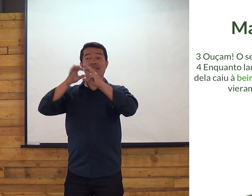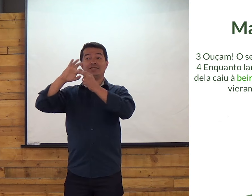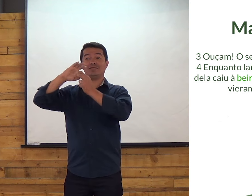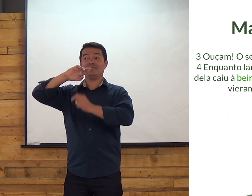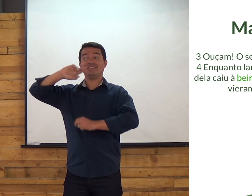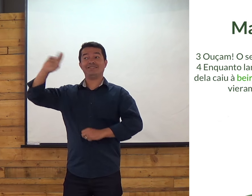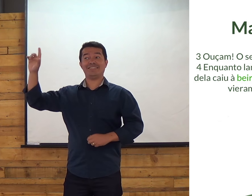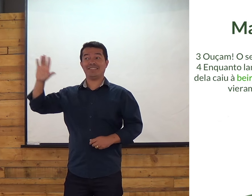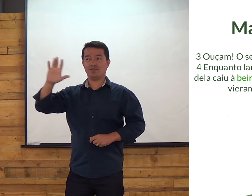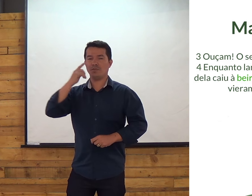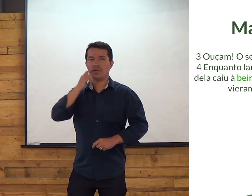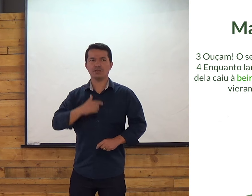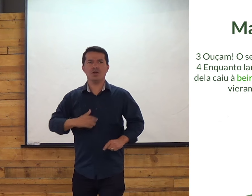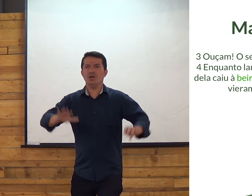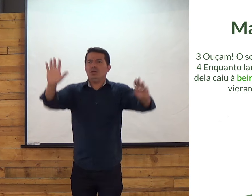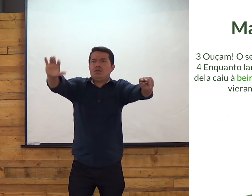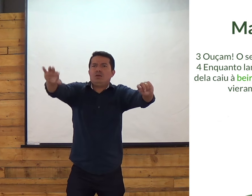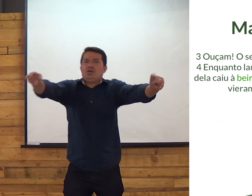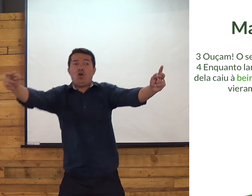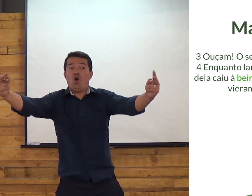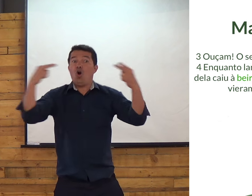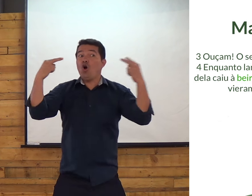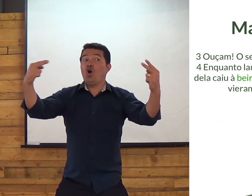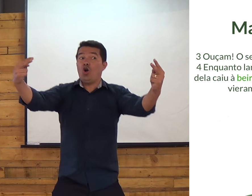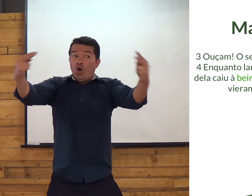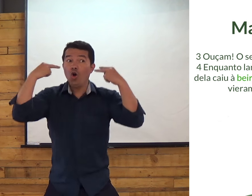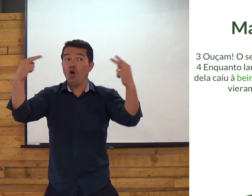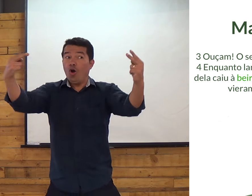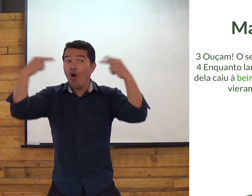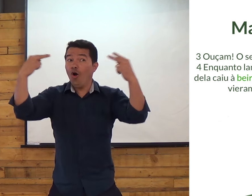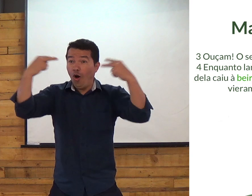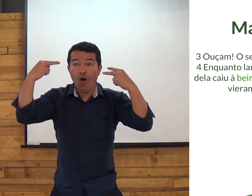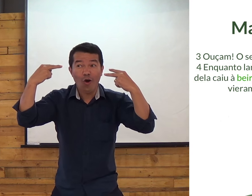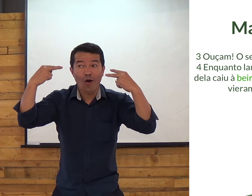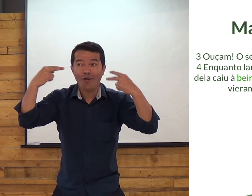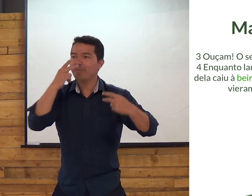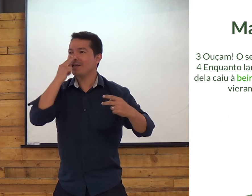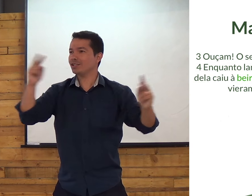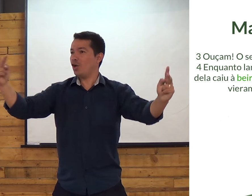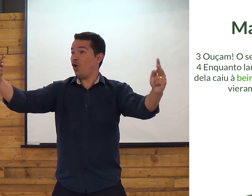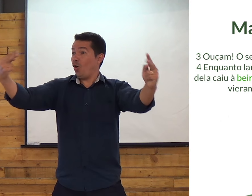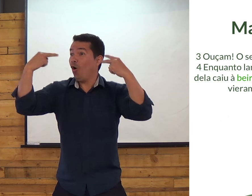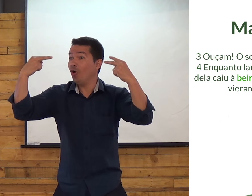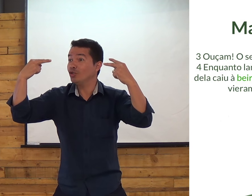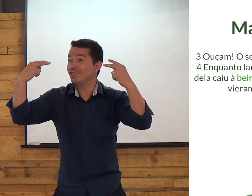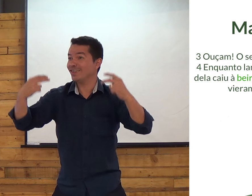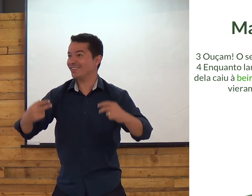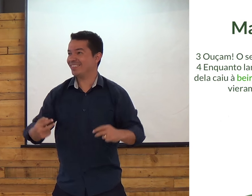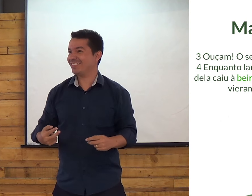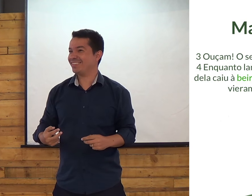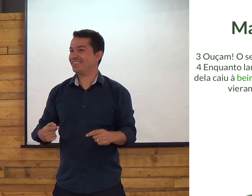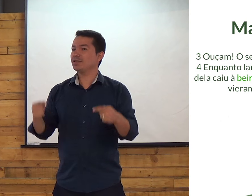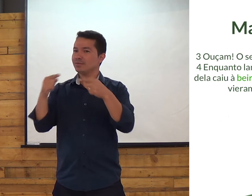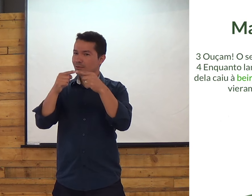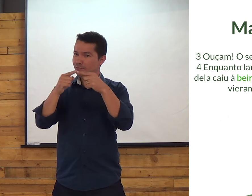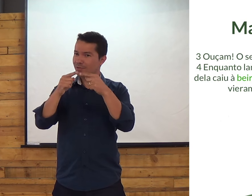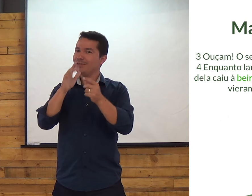certo? O contexto é outro. É, prestem atenção,